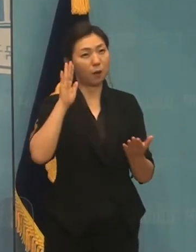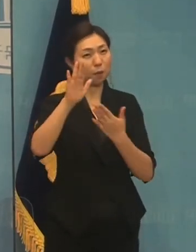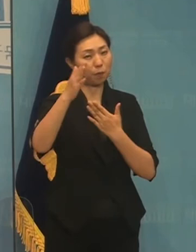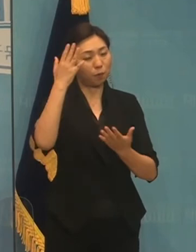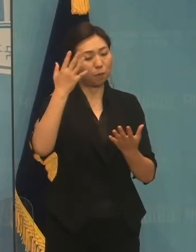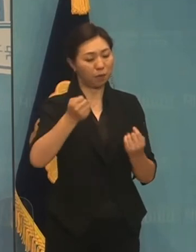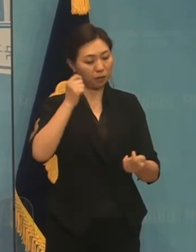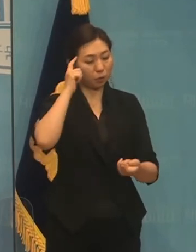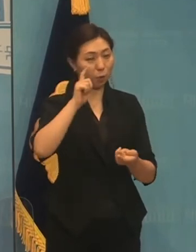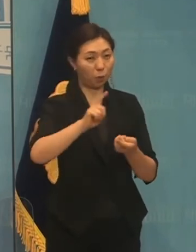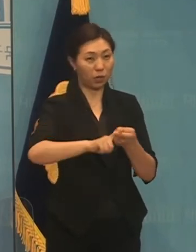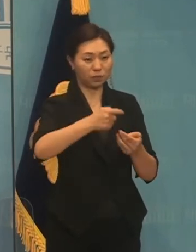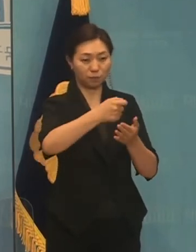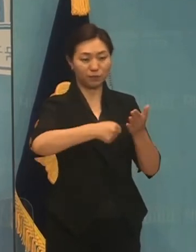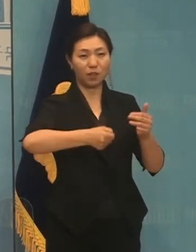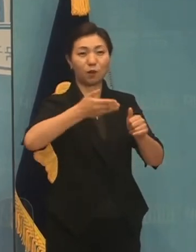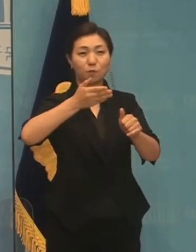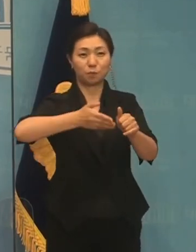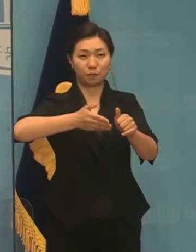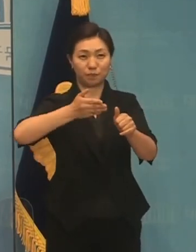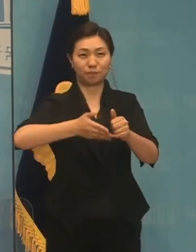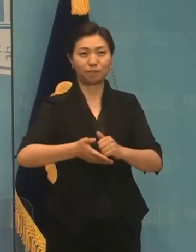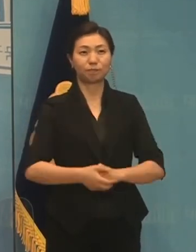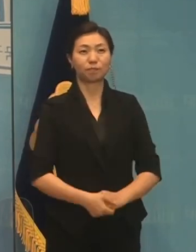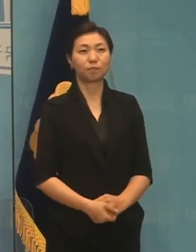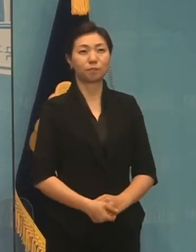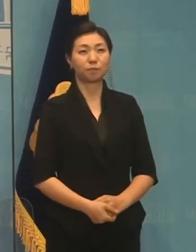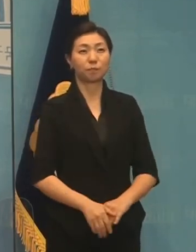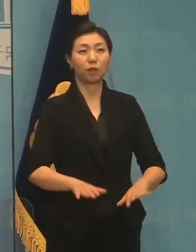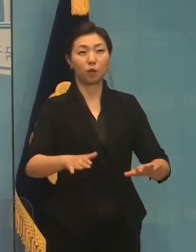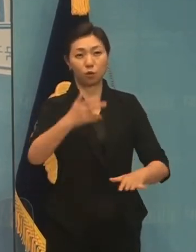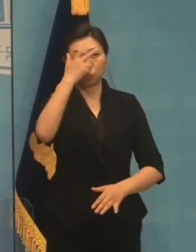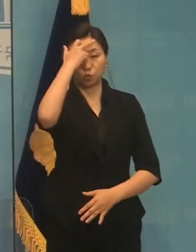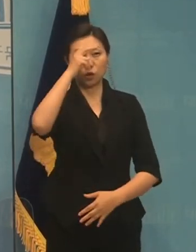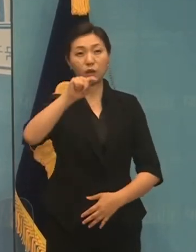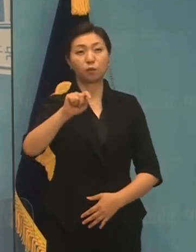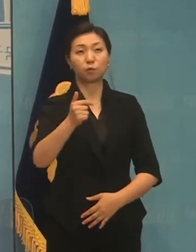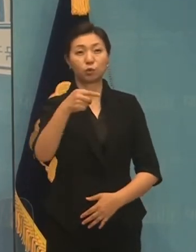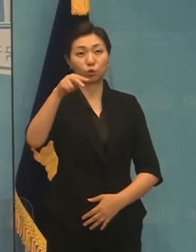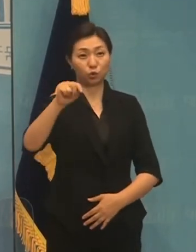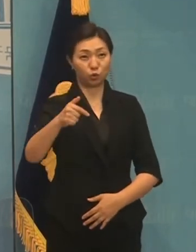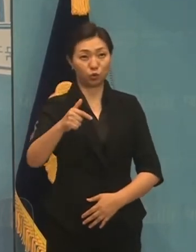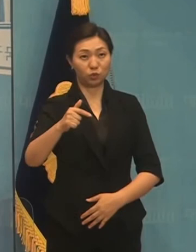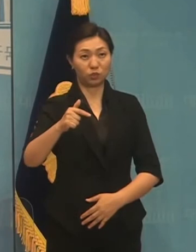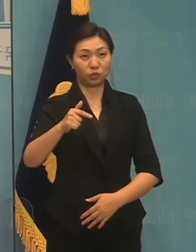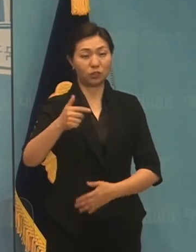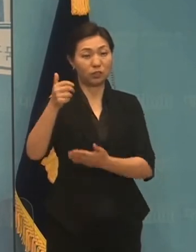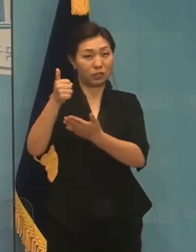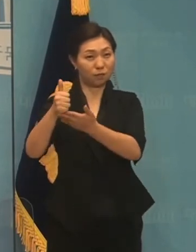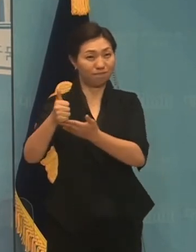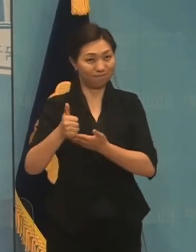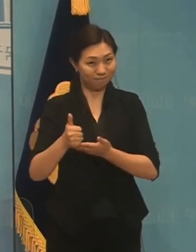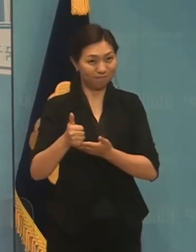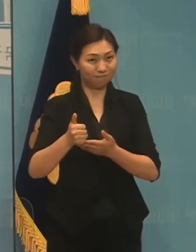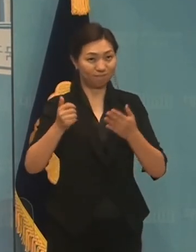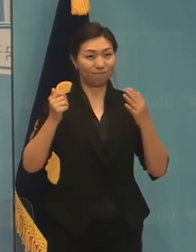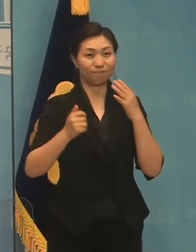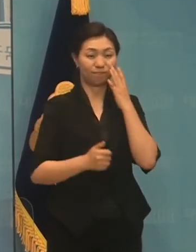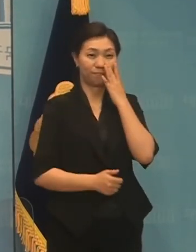좋은 기사 많이 부탁드리겠습니다. 그럼 최문순 도지사님을 이 자리로 모시겠습니다.